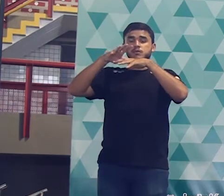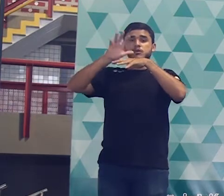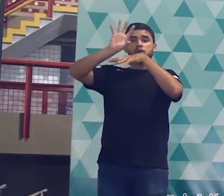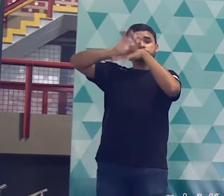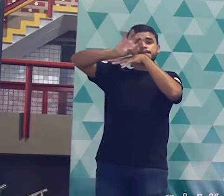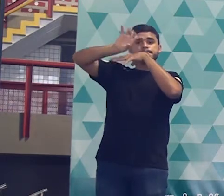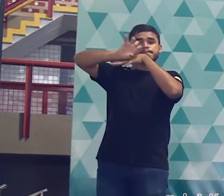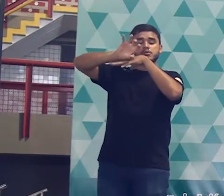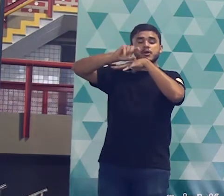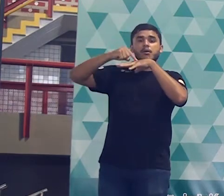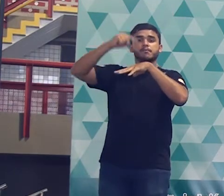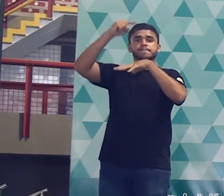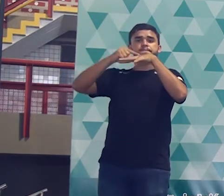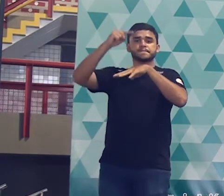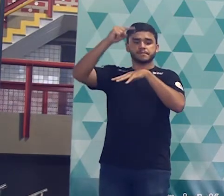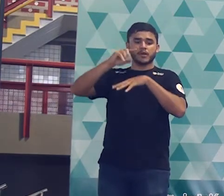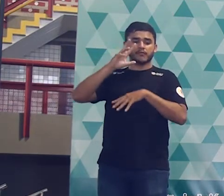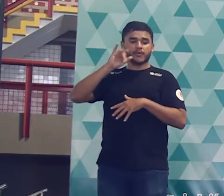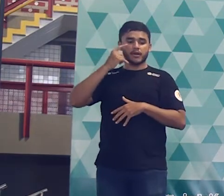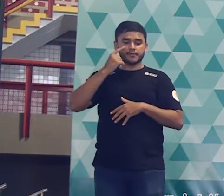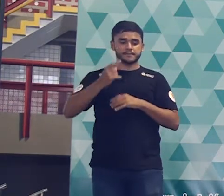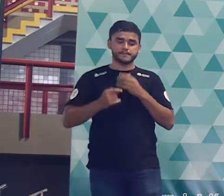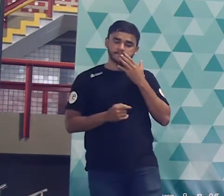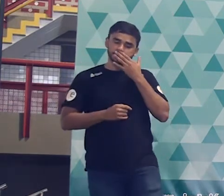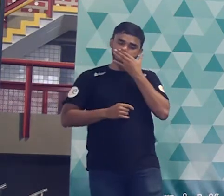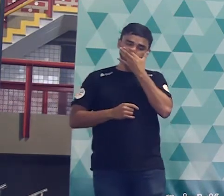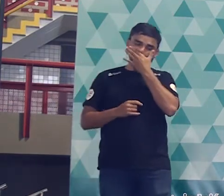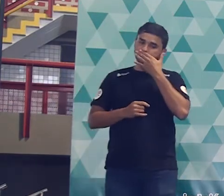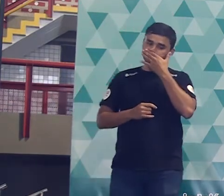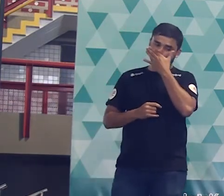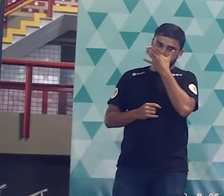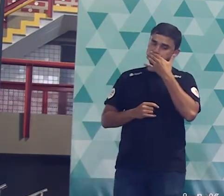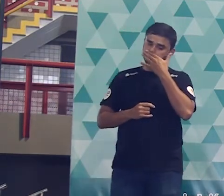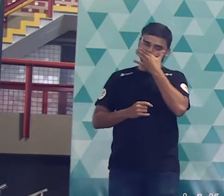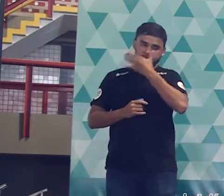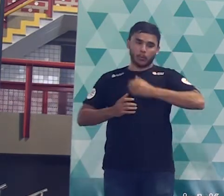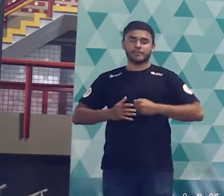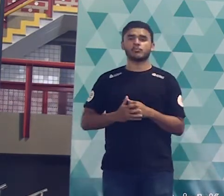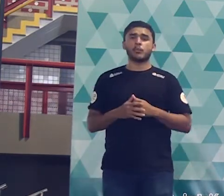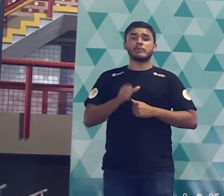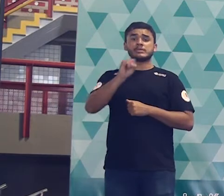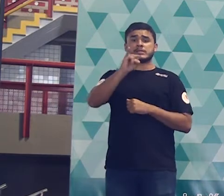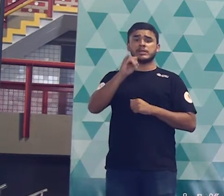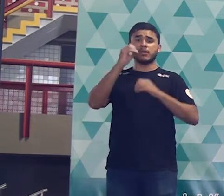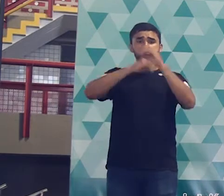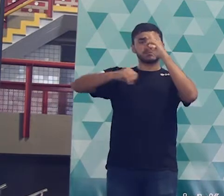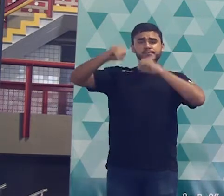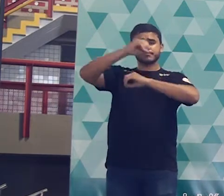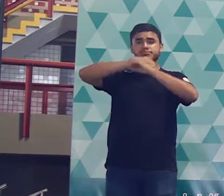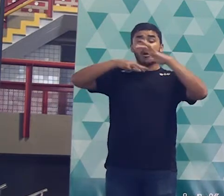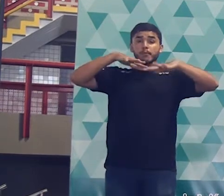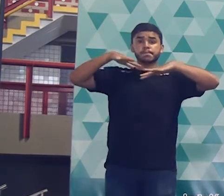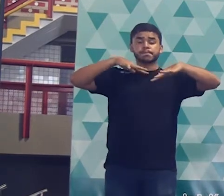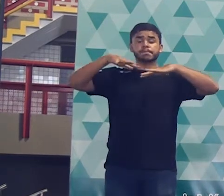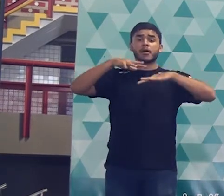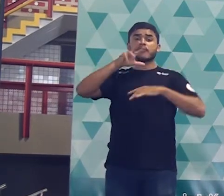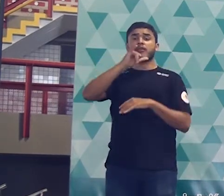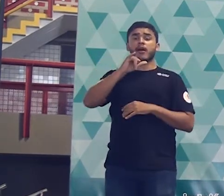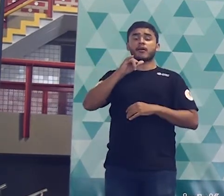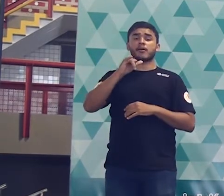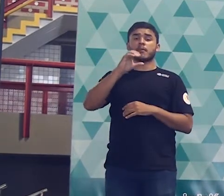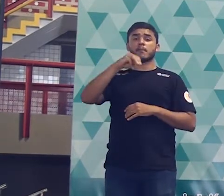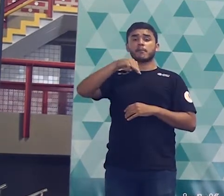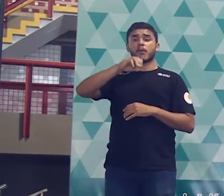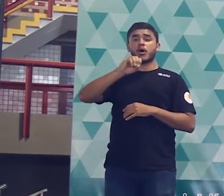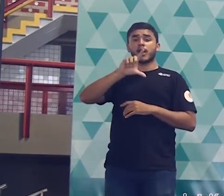deixa eu voltar aqui um pouquinho para vocês. Se a molécula está muito agitada, se a molécula está com energia muito grande,